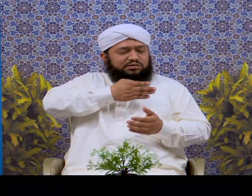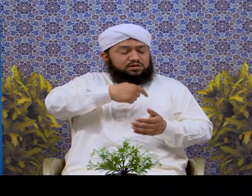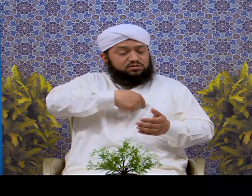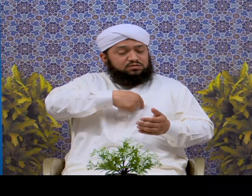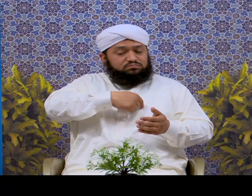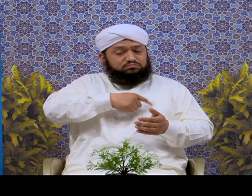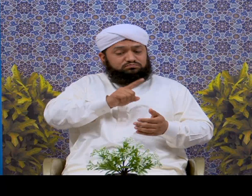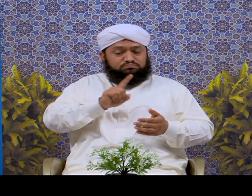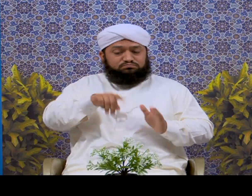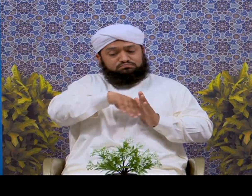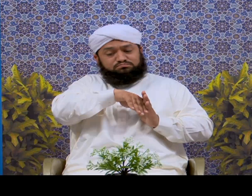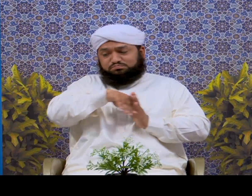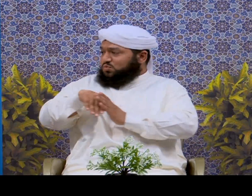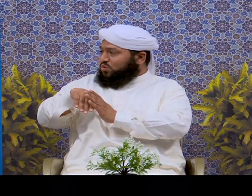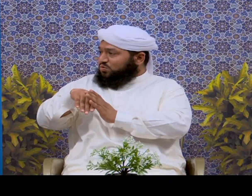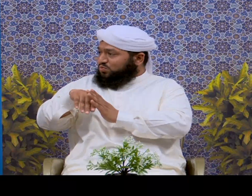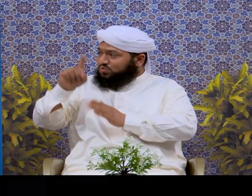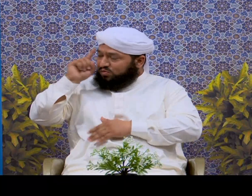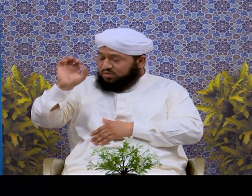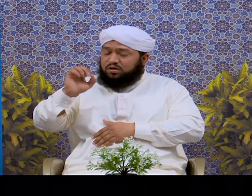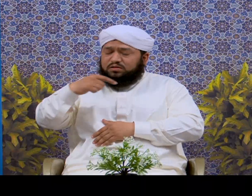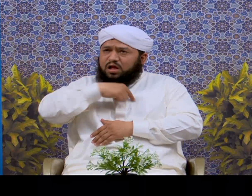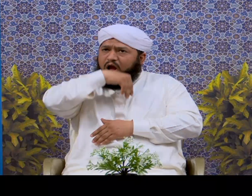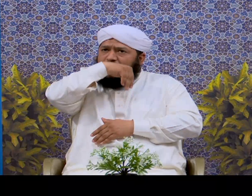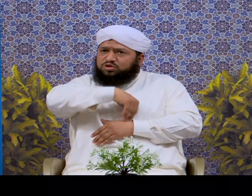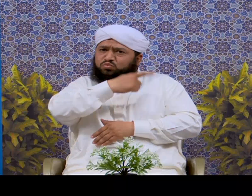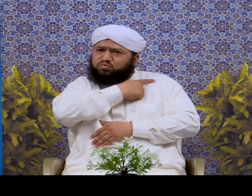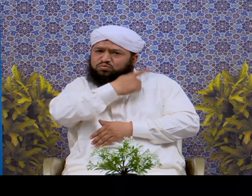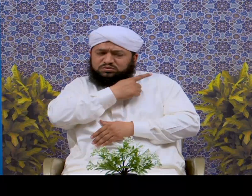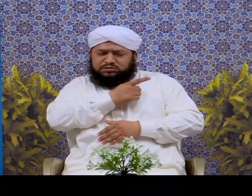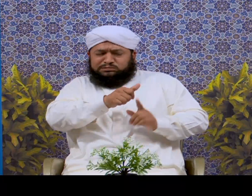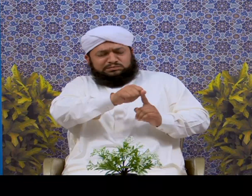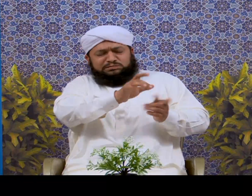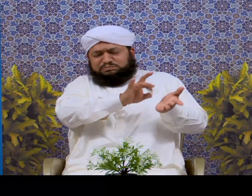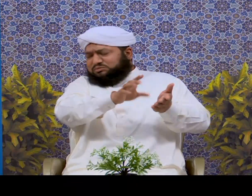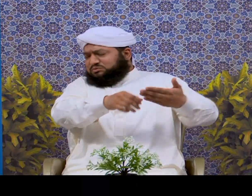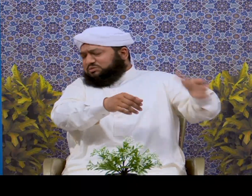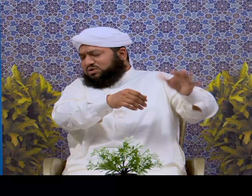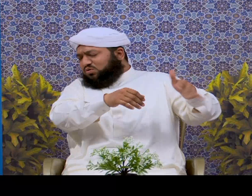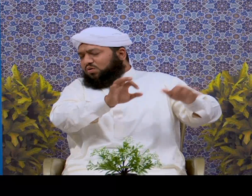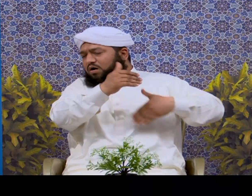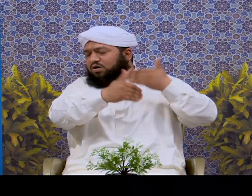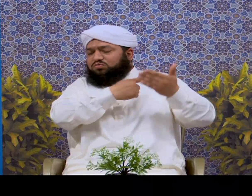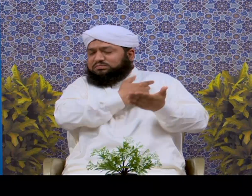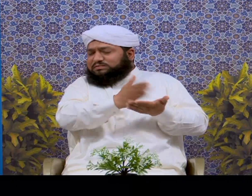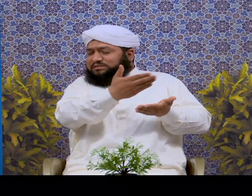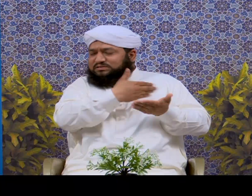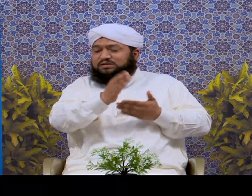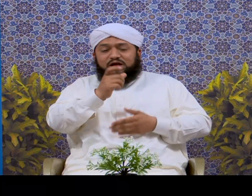خواہش کو ٹھکرا دیتا ہے۔ جب دل میں گناہ سے نفرت پیدا ہو جائے تو گناہ کے اسباب بن بھی جائیں، پھر بھی دل ان اسباب